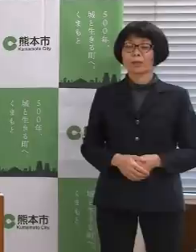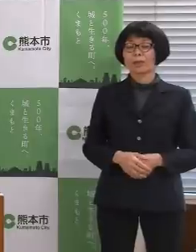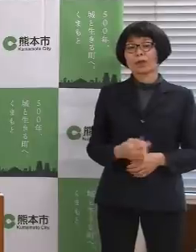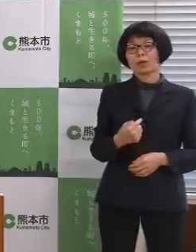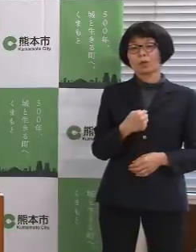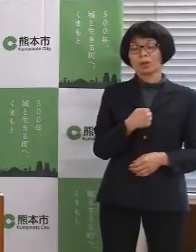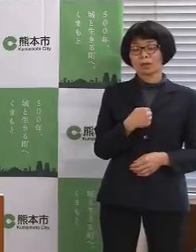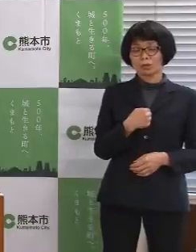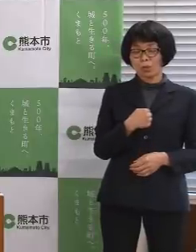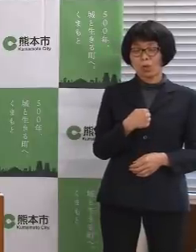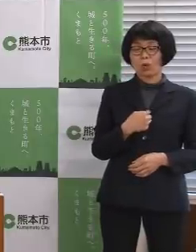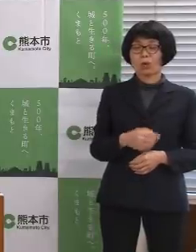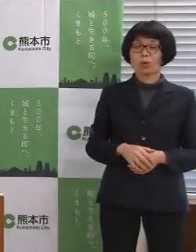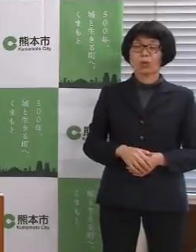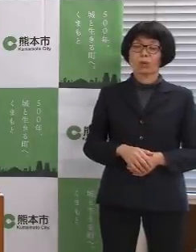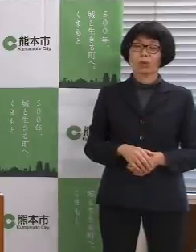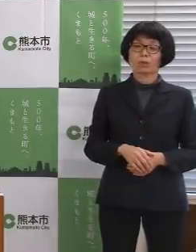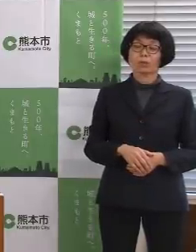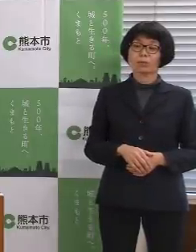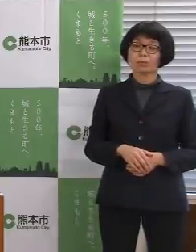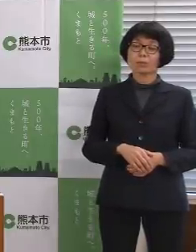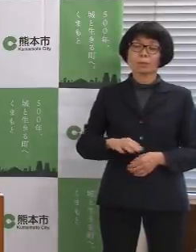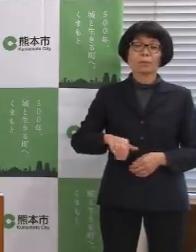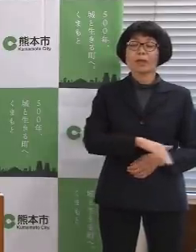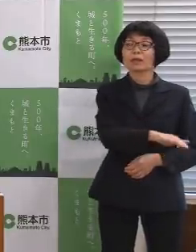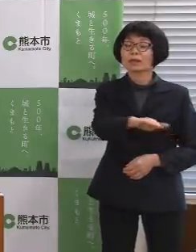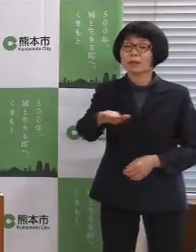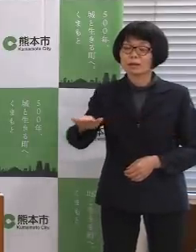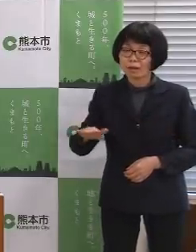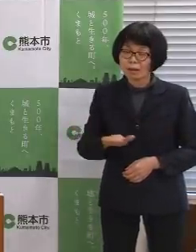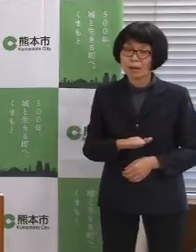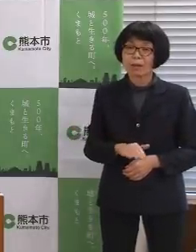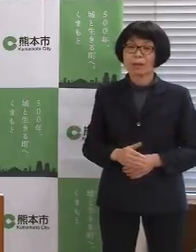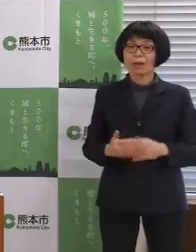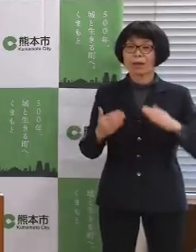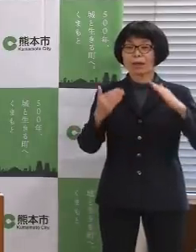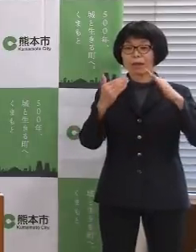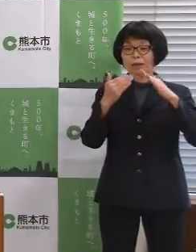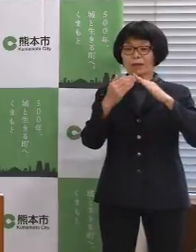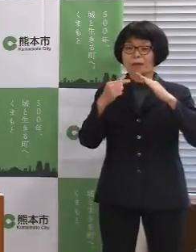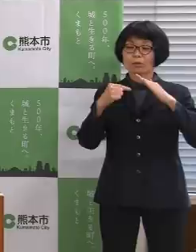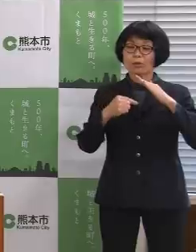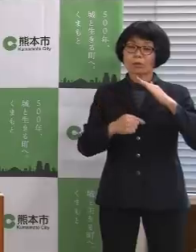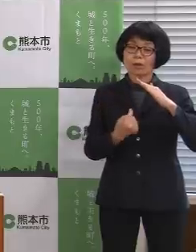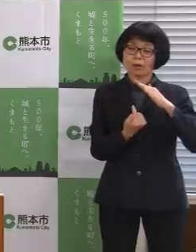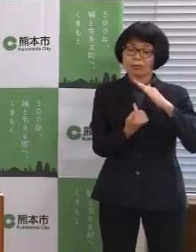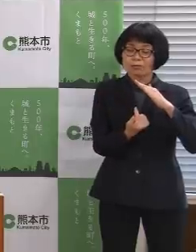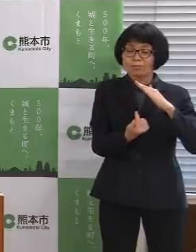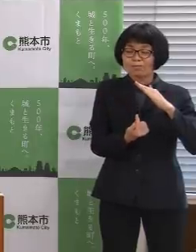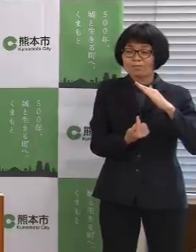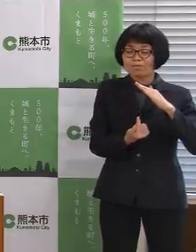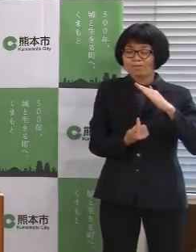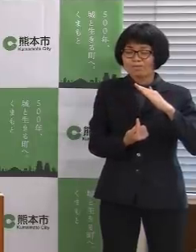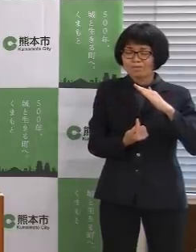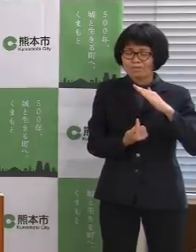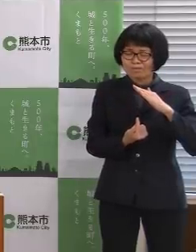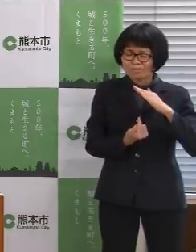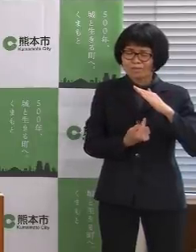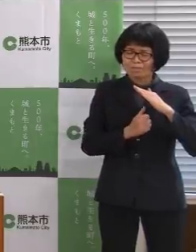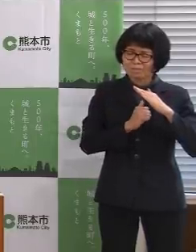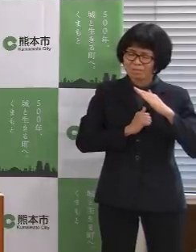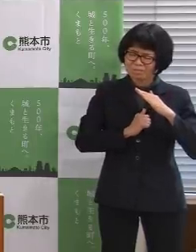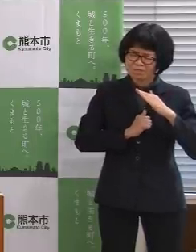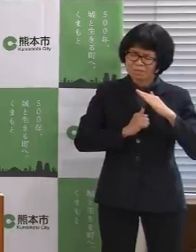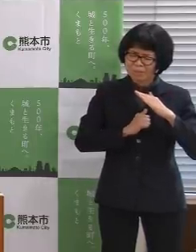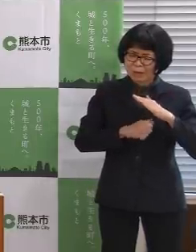実際やっぱり皆さんがやっぱりこう家にこの こもってですね、自粛をしておられることによって